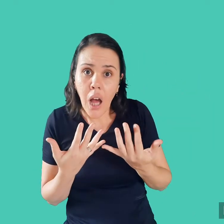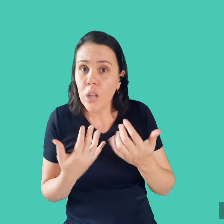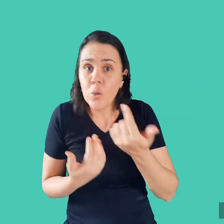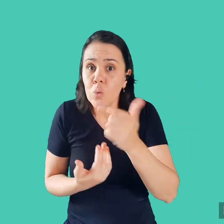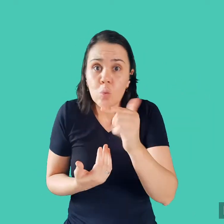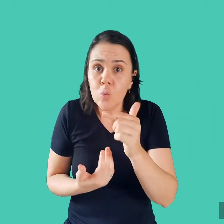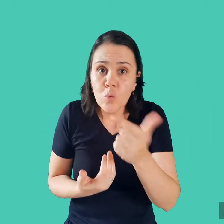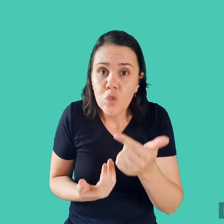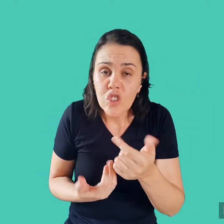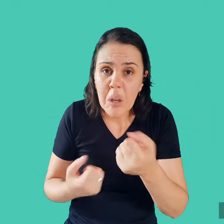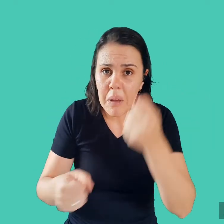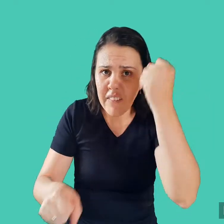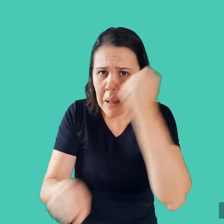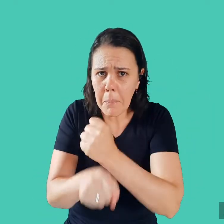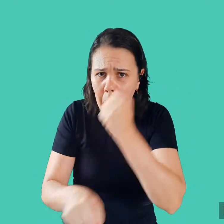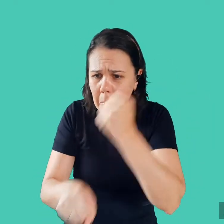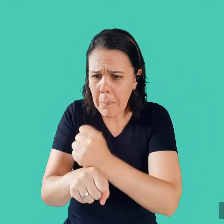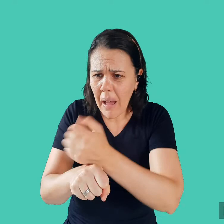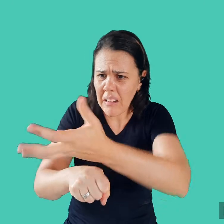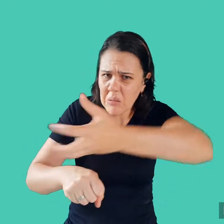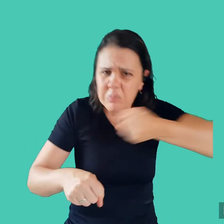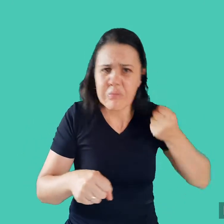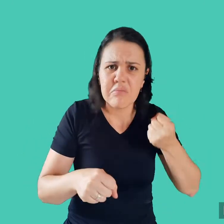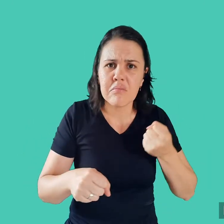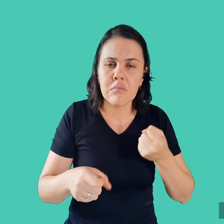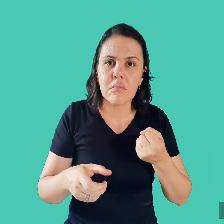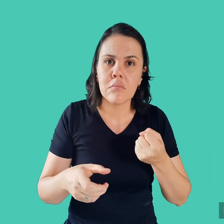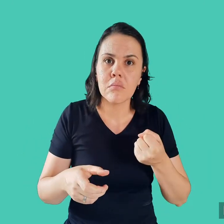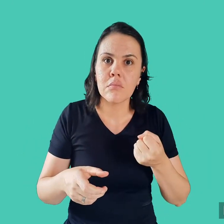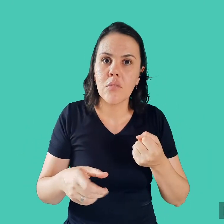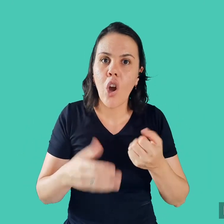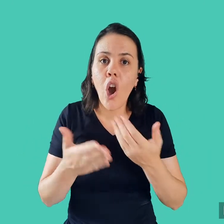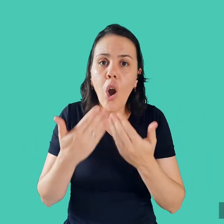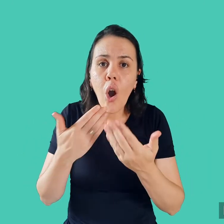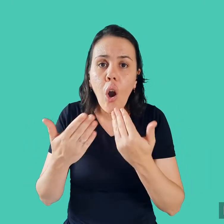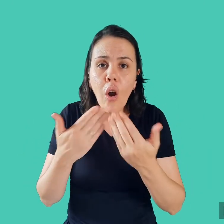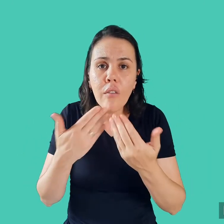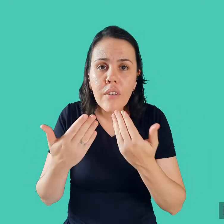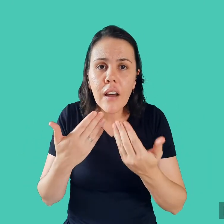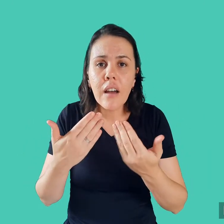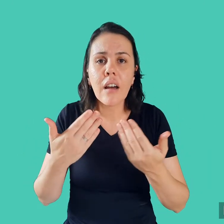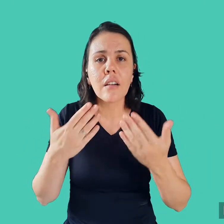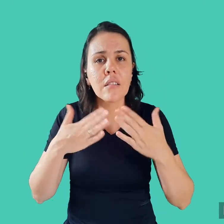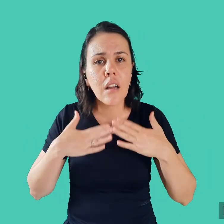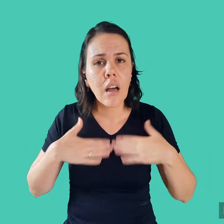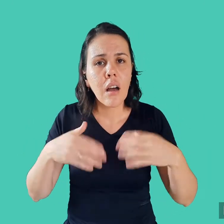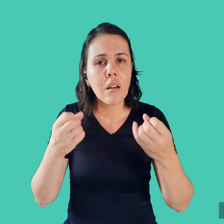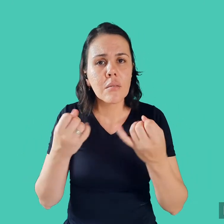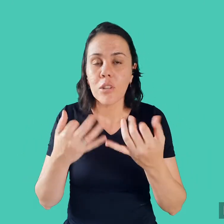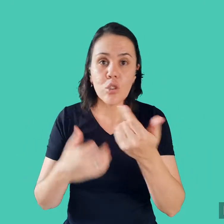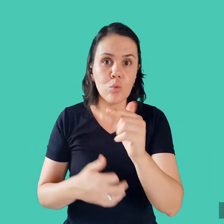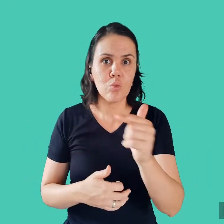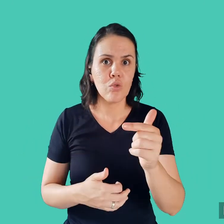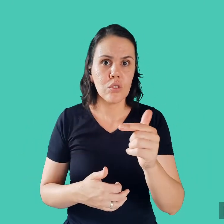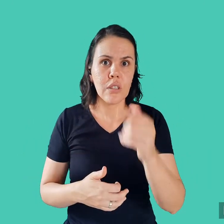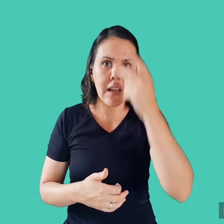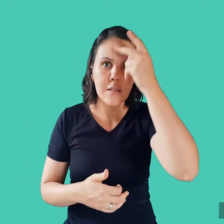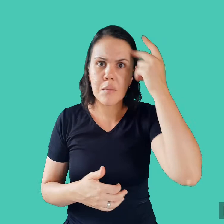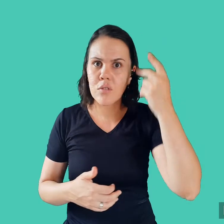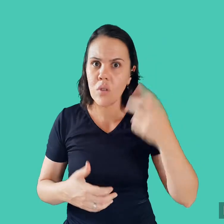por obrigação. Eles iam lá e tiravam as pessoas e faziam. Eles não sabiam, não entendiam. E começavam a ficar revoltados. A